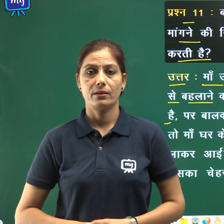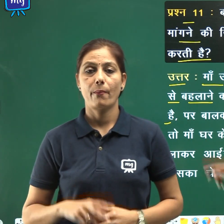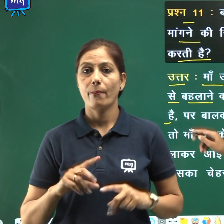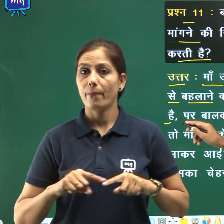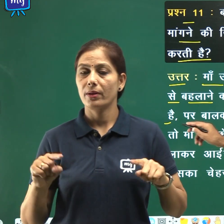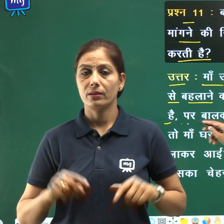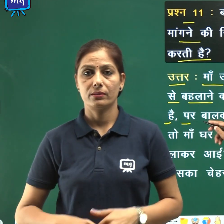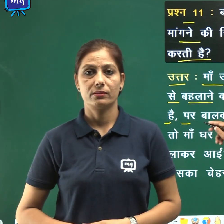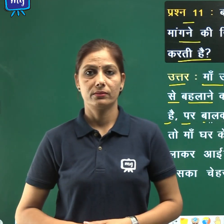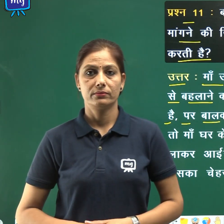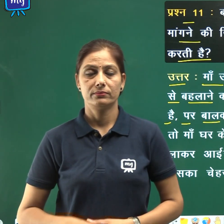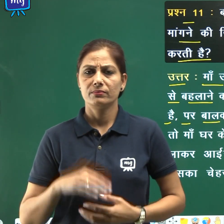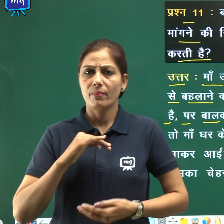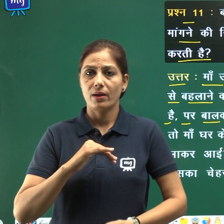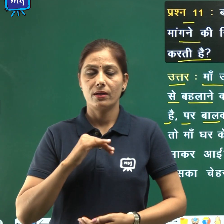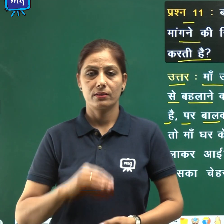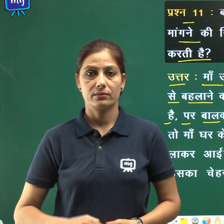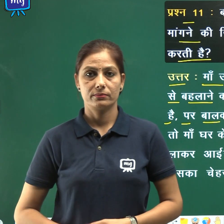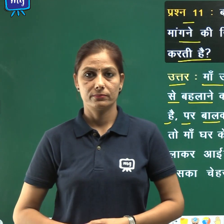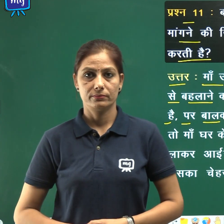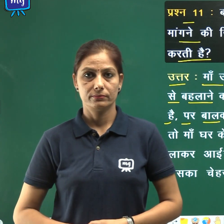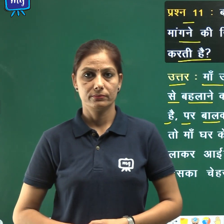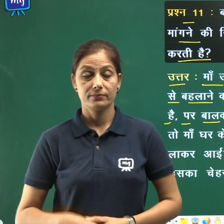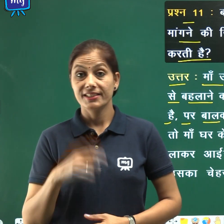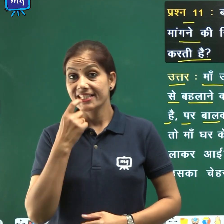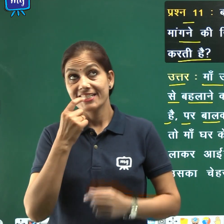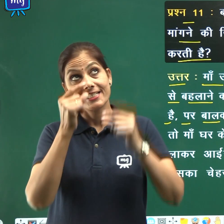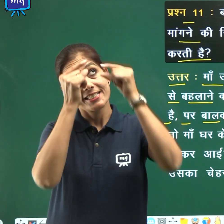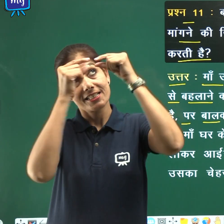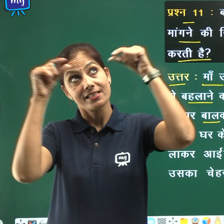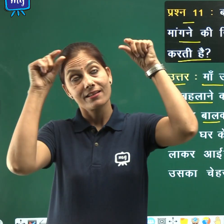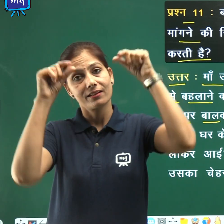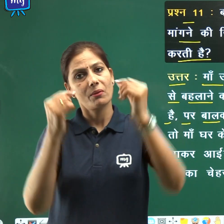पर बालक चांद मांगता है